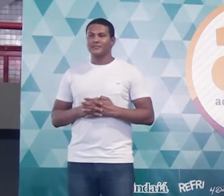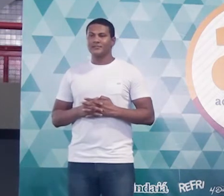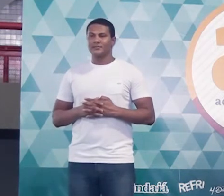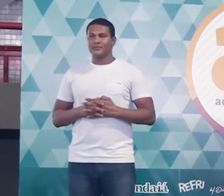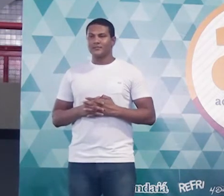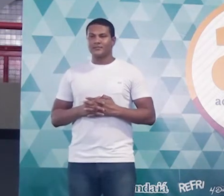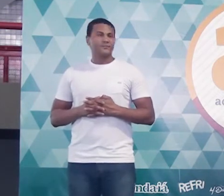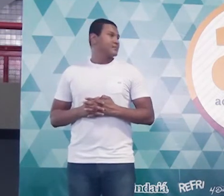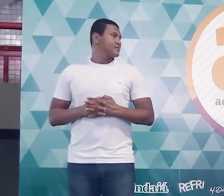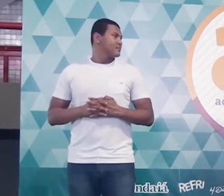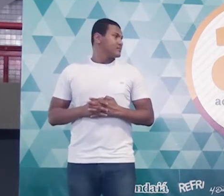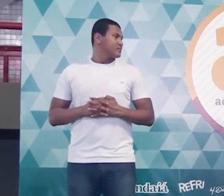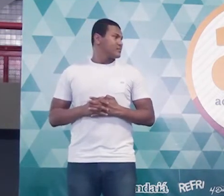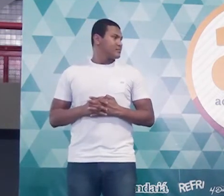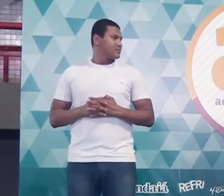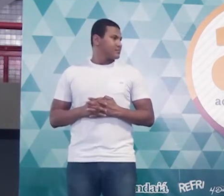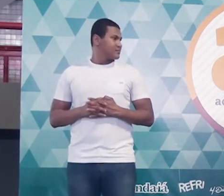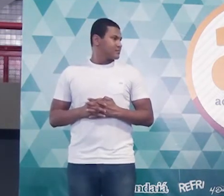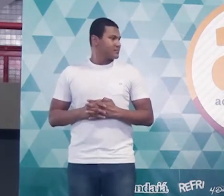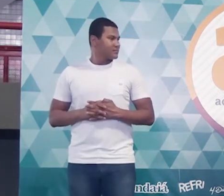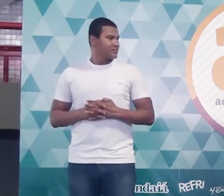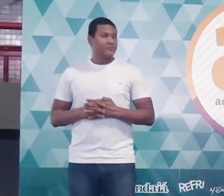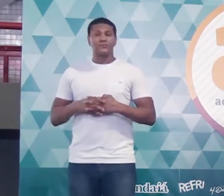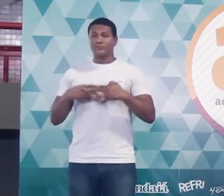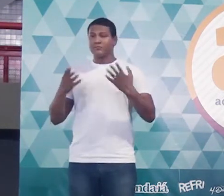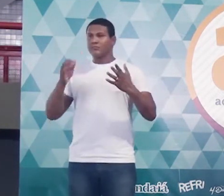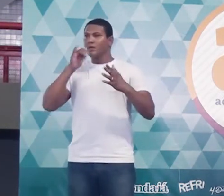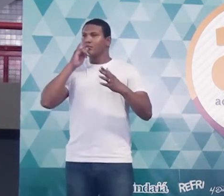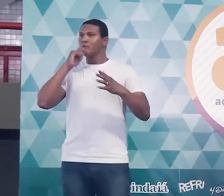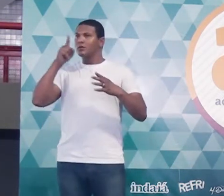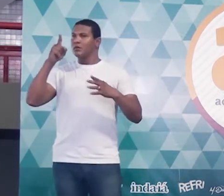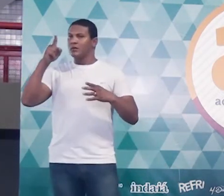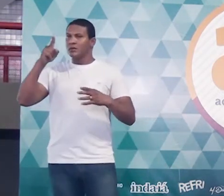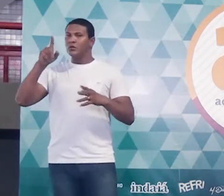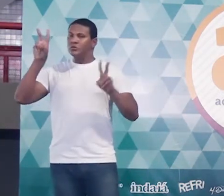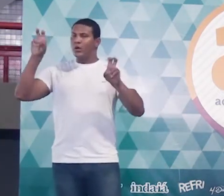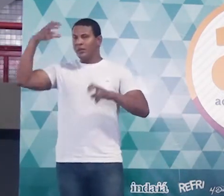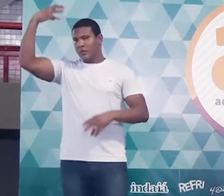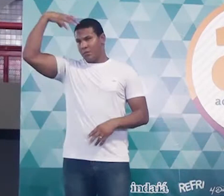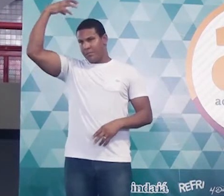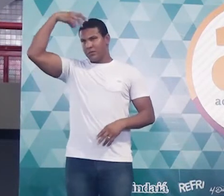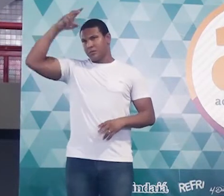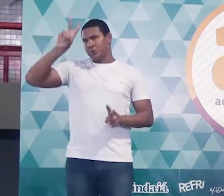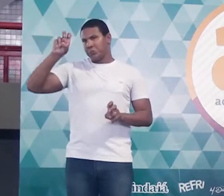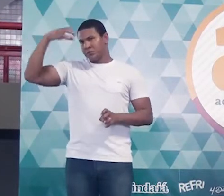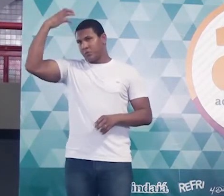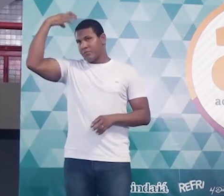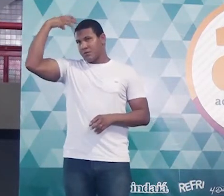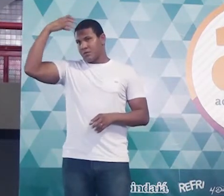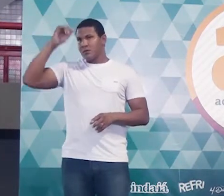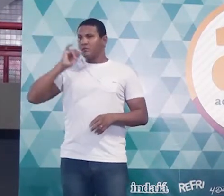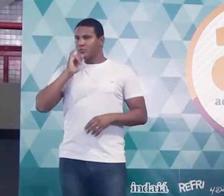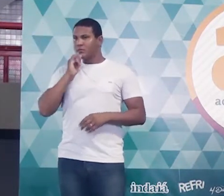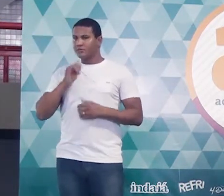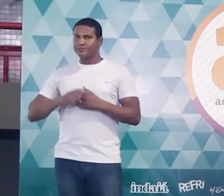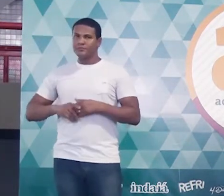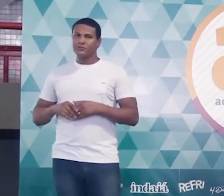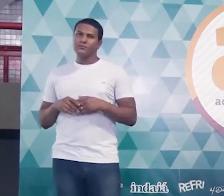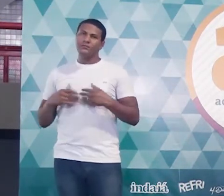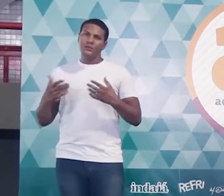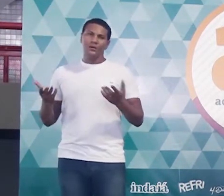É verdade. O caso aqui do tomar banho de novo, viu, gente? Tomar banho depois de